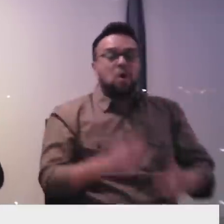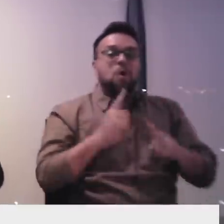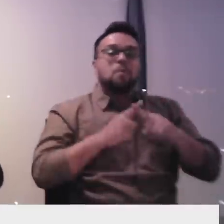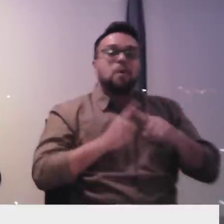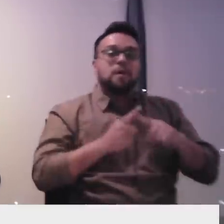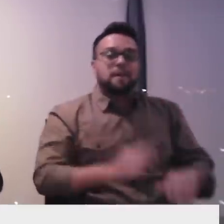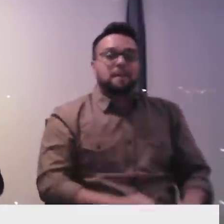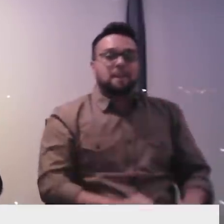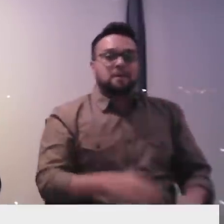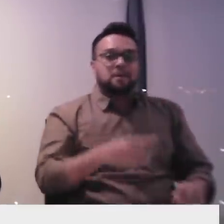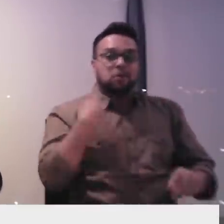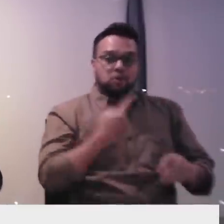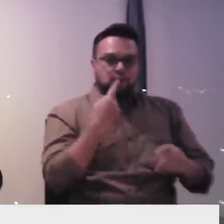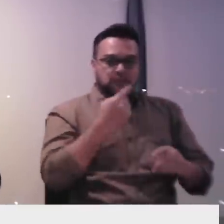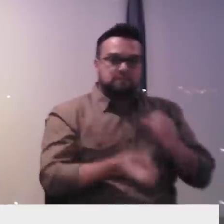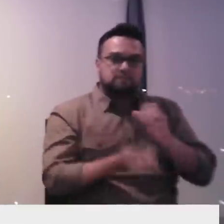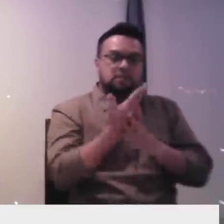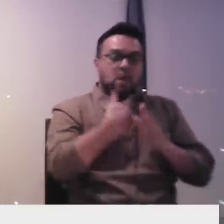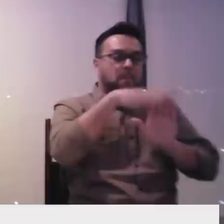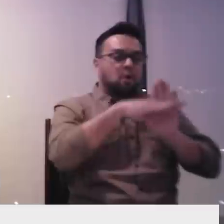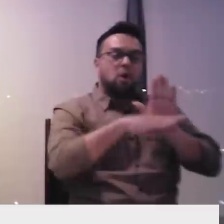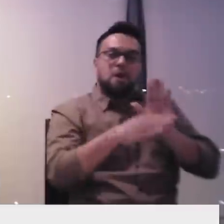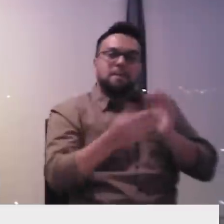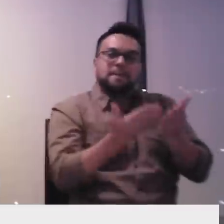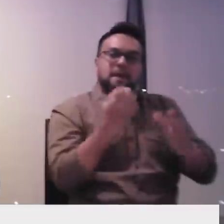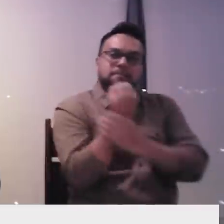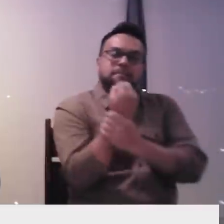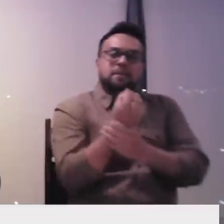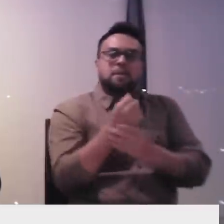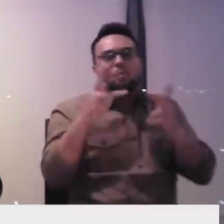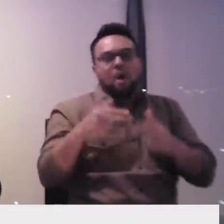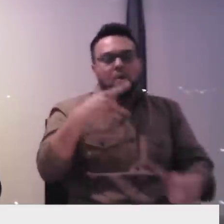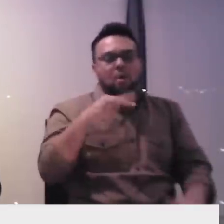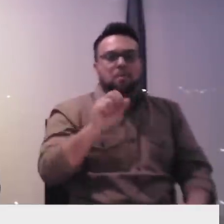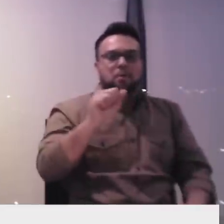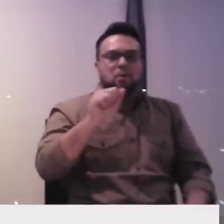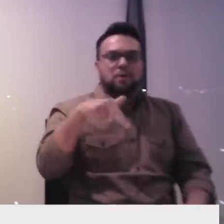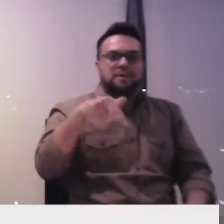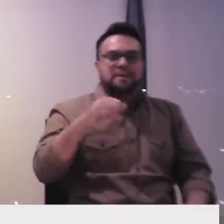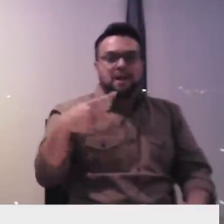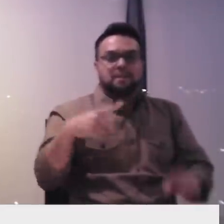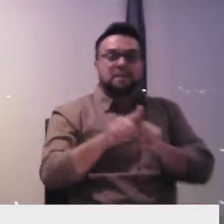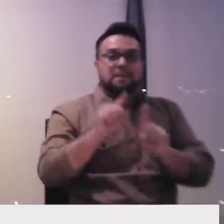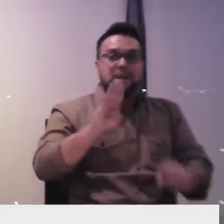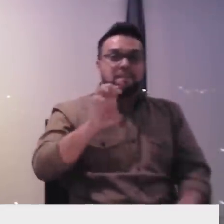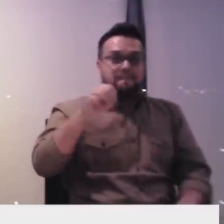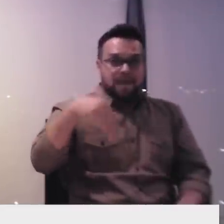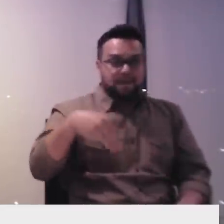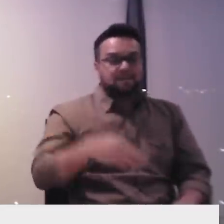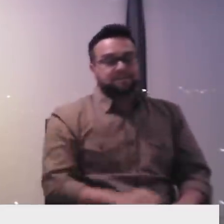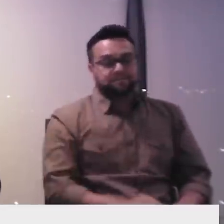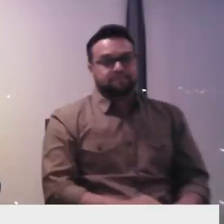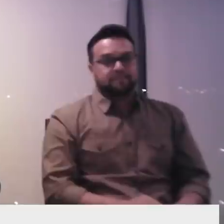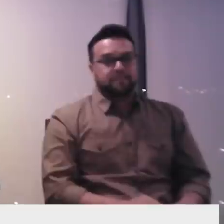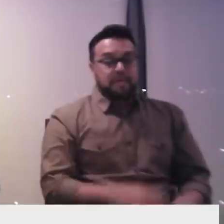tivemos programas para garantir emprego, como o Pronamp e como o BEM. Tanto é, Tarcísio, nós terminamos